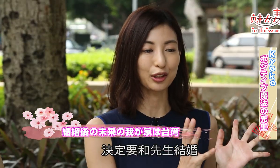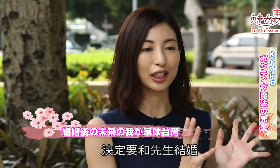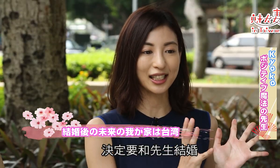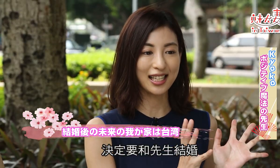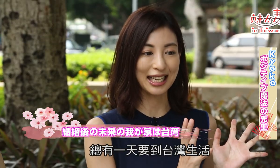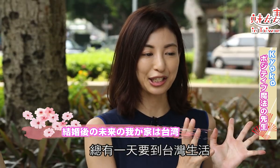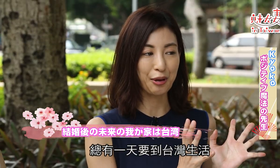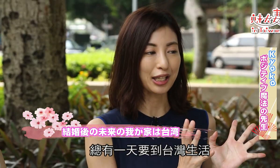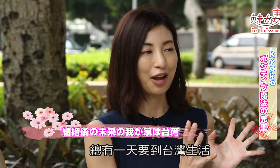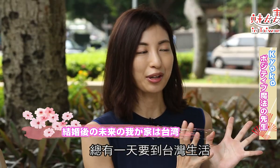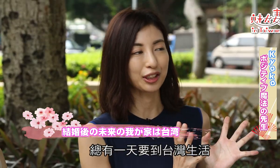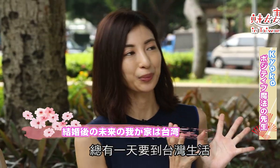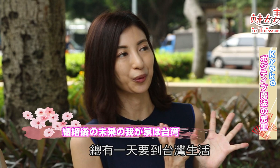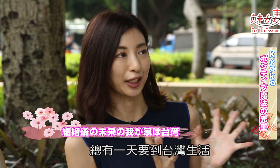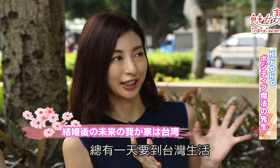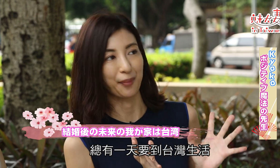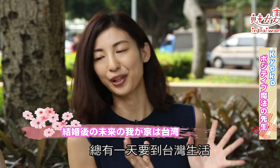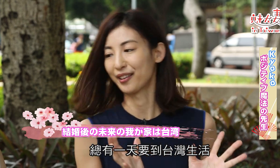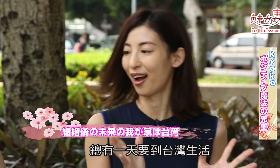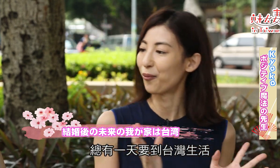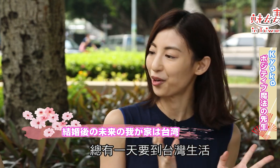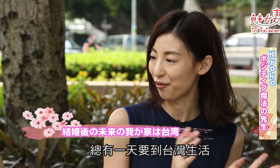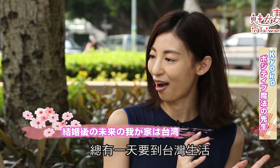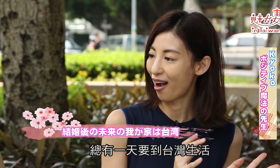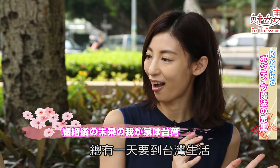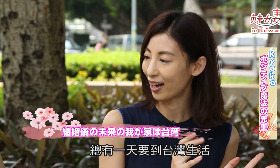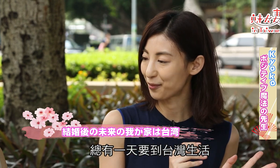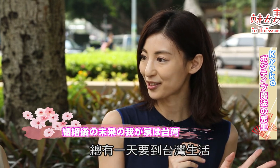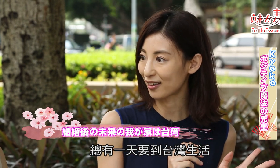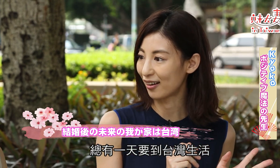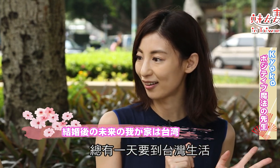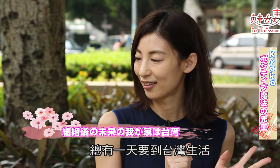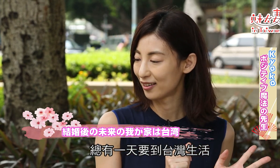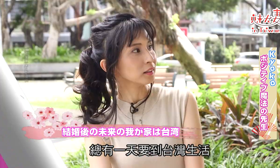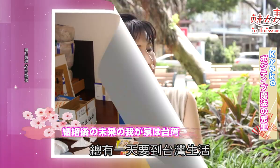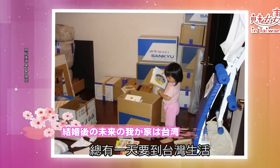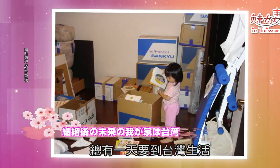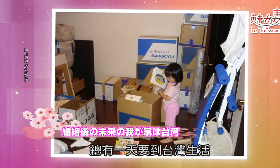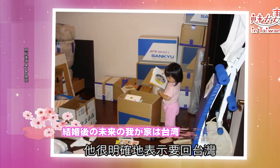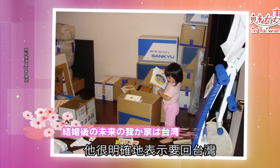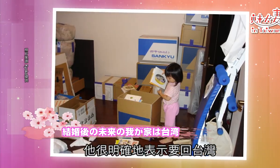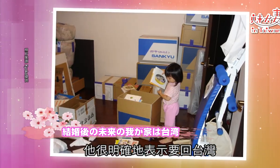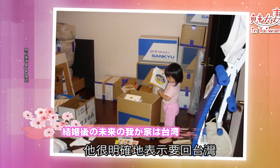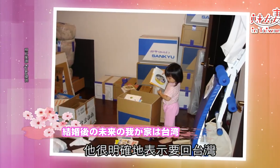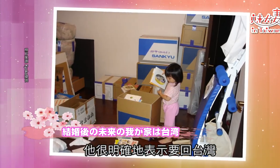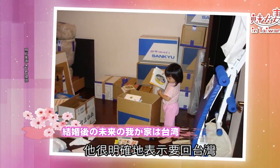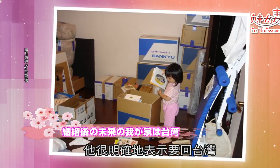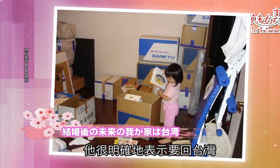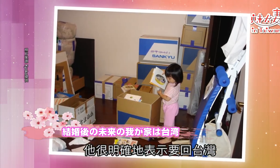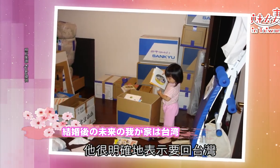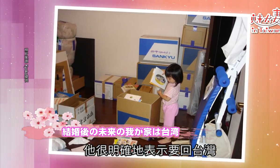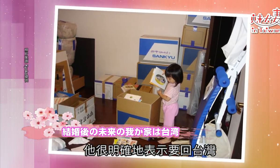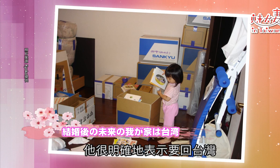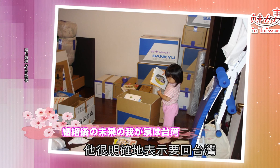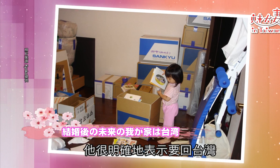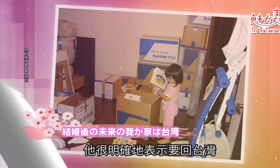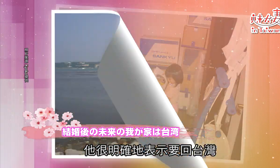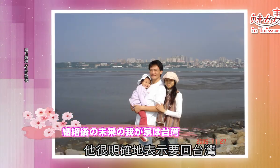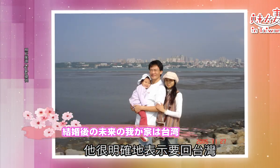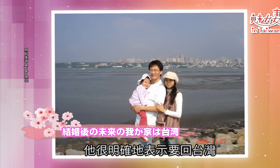時に、うん、いつかは台湾に住むのかしらみたいな思いはありましたか？ うんうんうん、そうですね、はい、で実際にはっきり住むよっていう、戻る